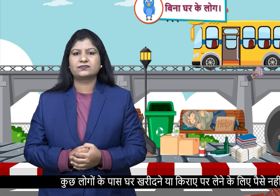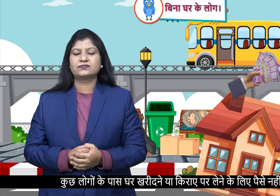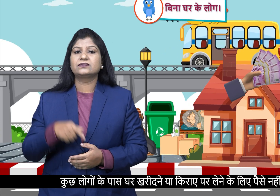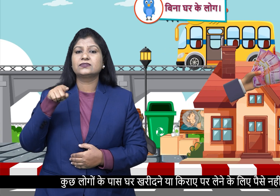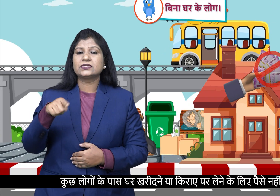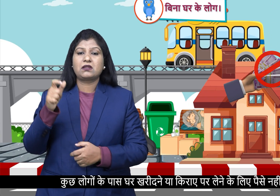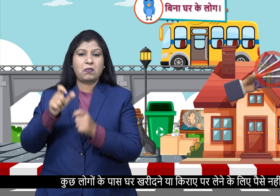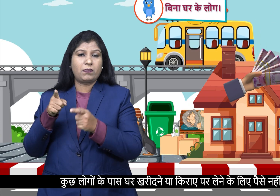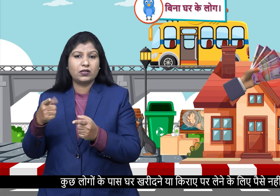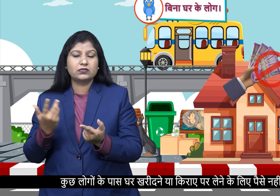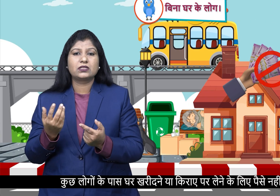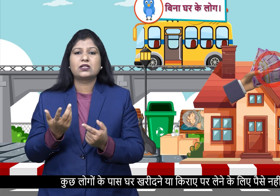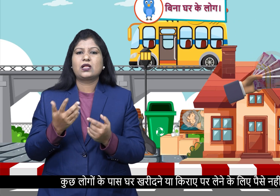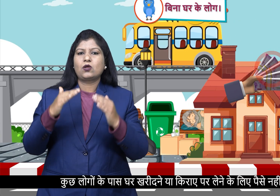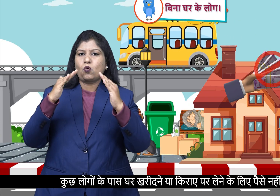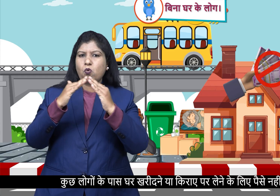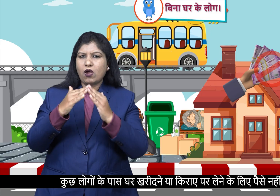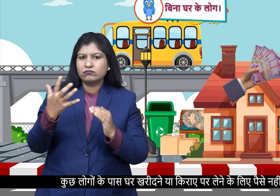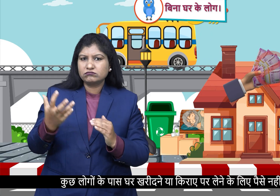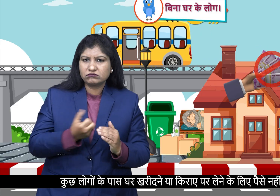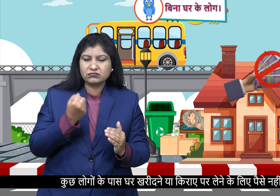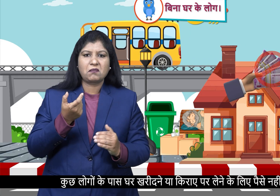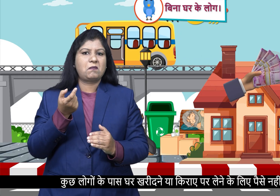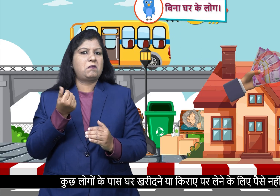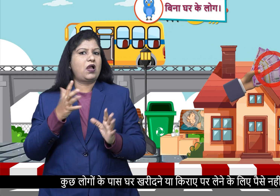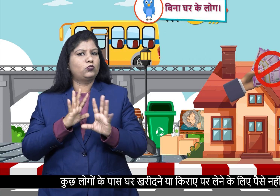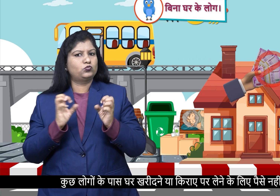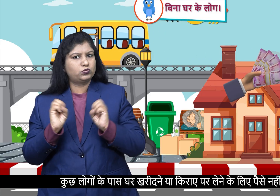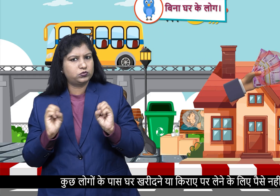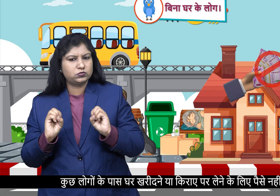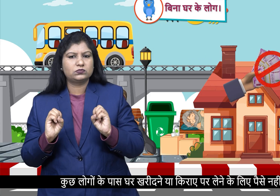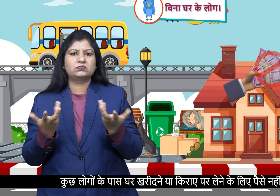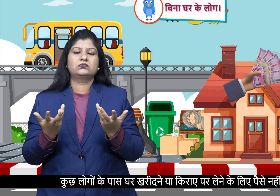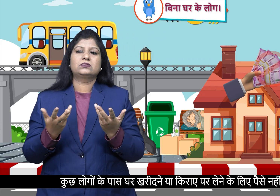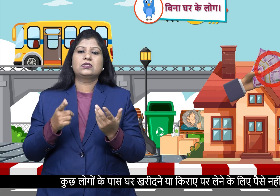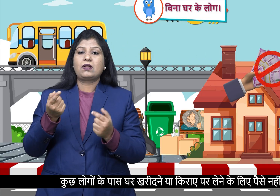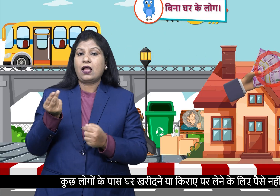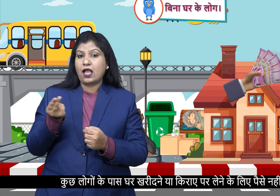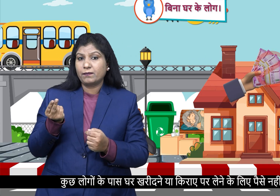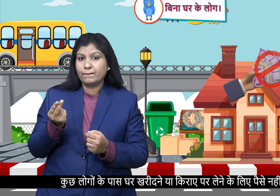कुछ लोगों के पास घर खरीदने या किराए पर लेने के लिए पैसे नहीं होते।